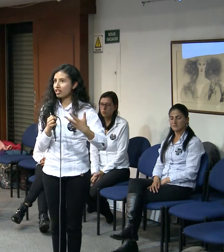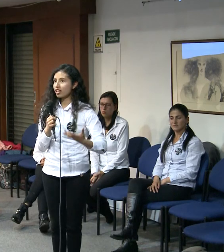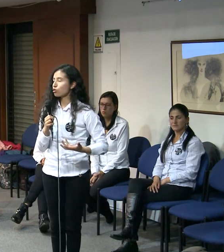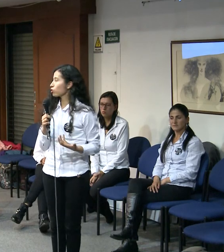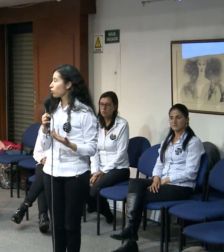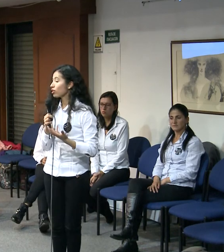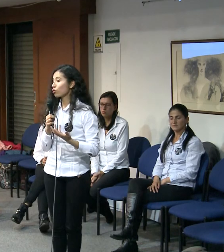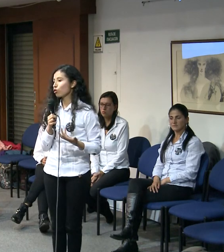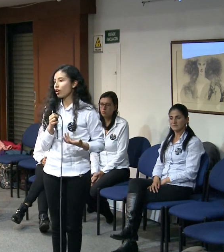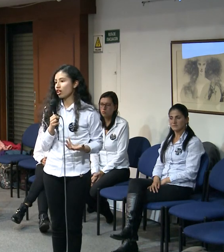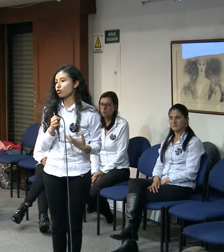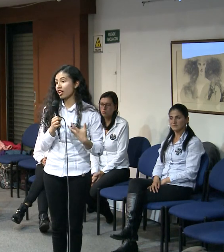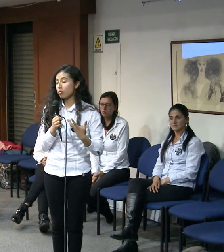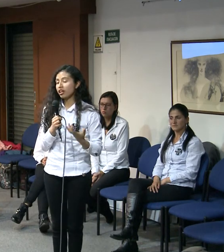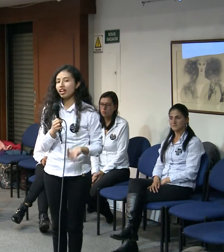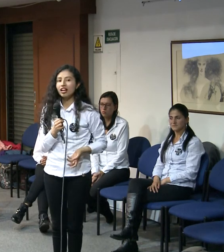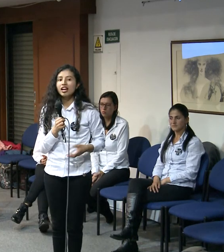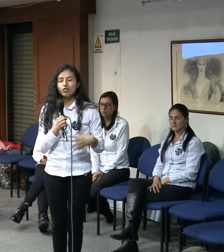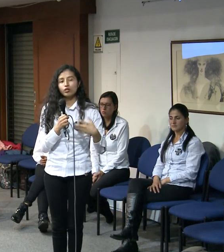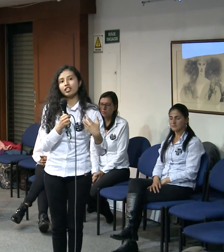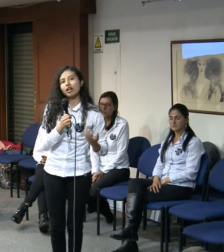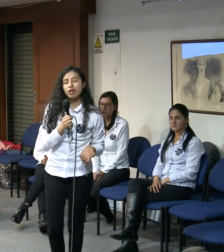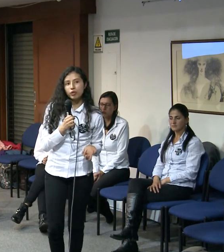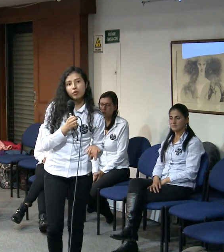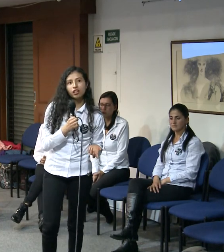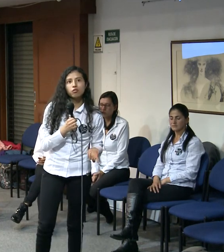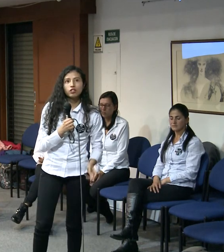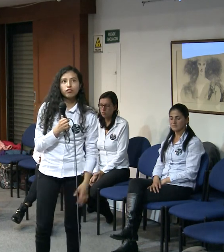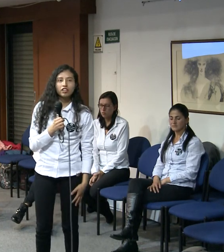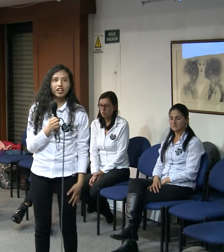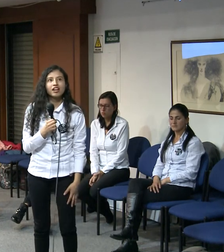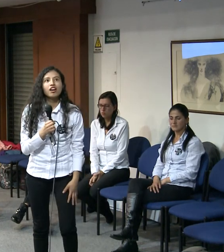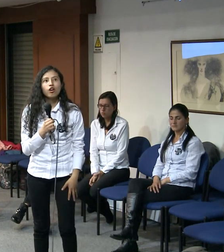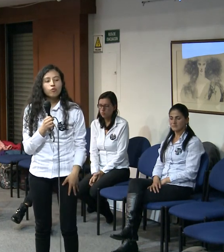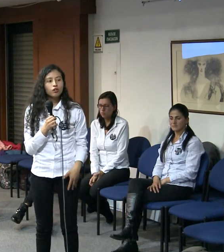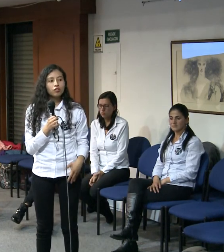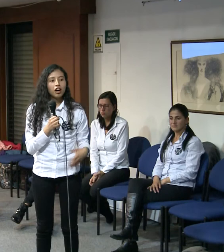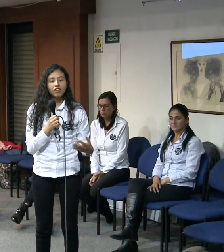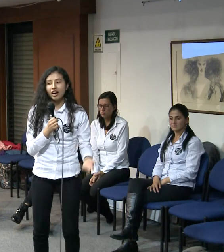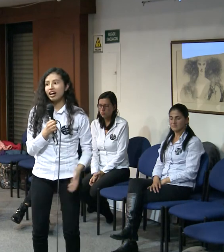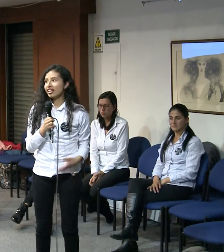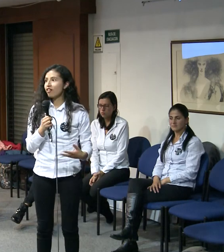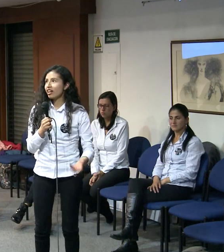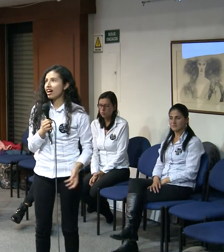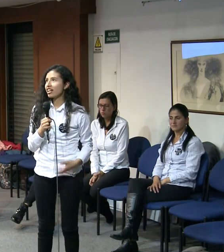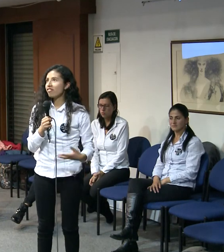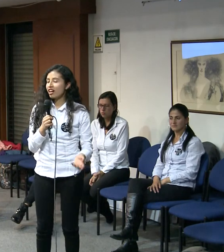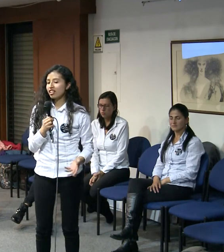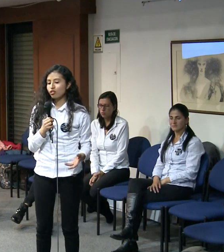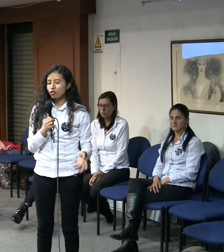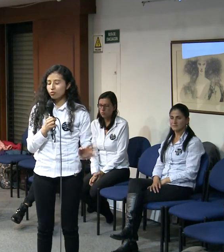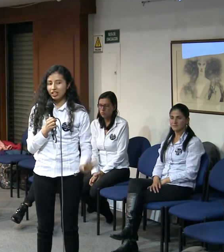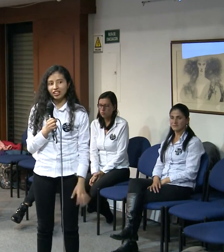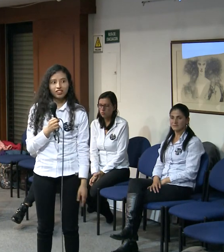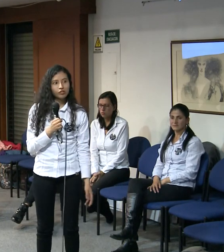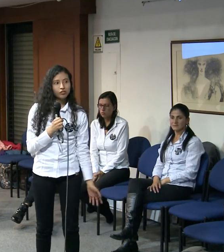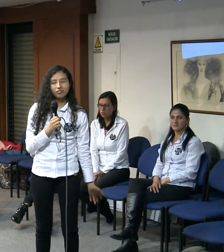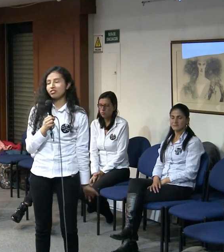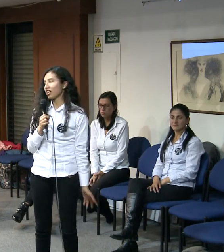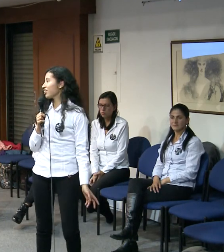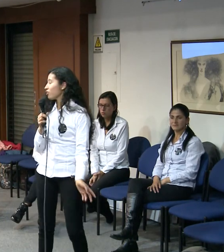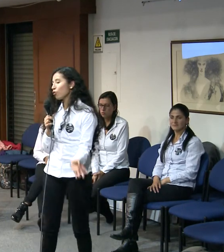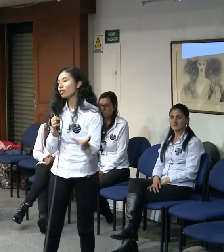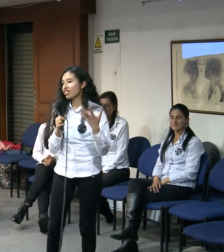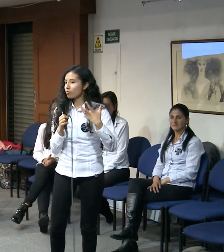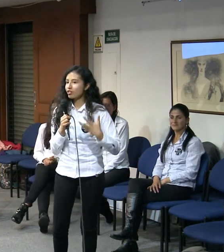cómo realizar estos encuentros con ellos, de qué manera. Entonces el primer encuentro fue como hablar y hablar y hablar, y ellos como que no,